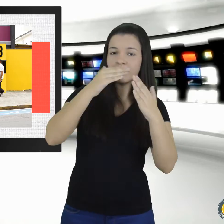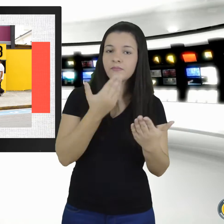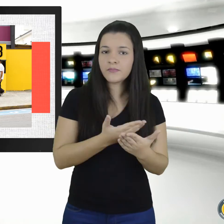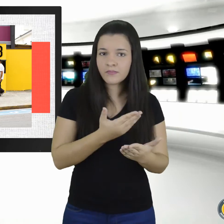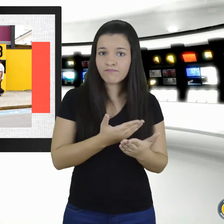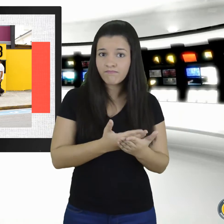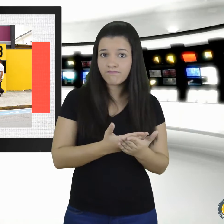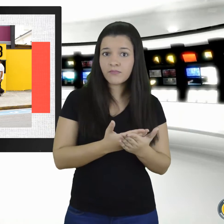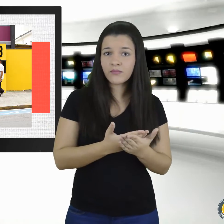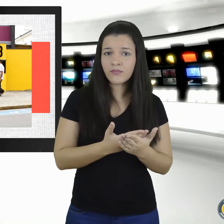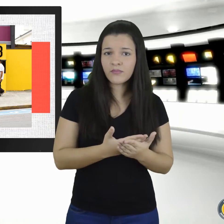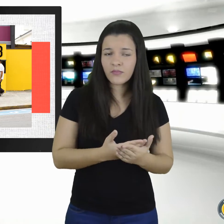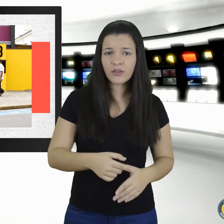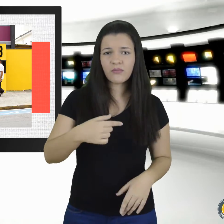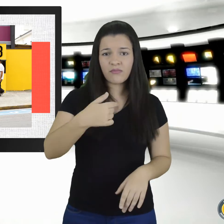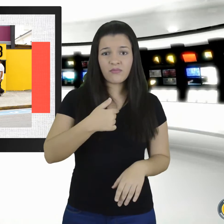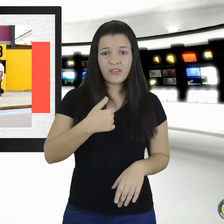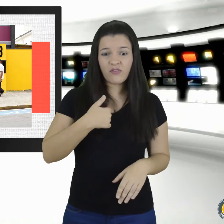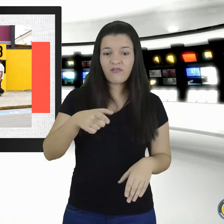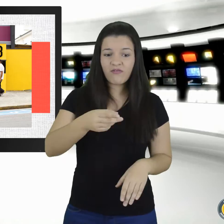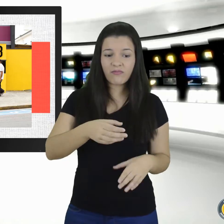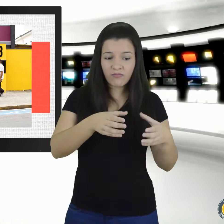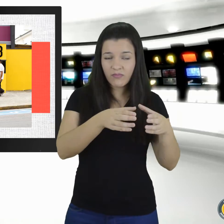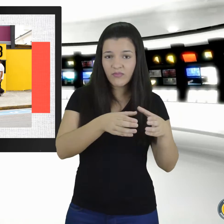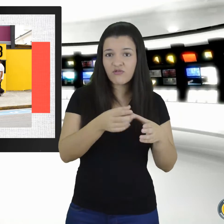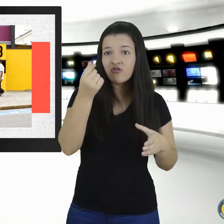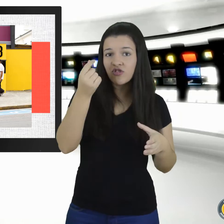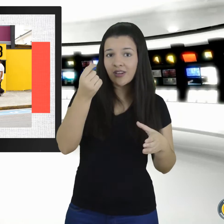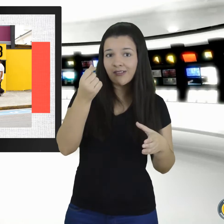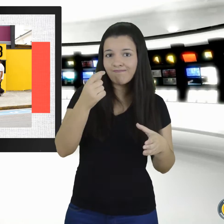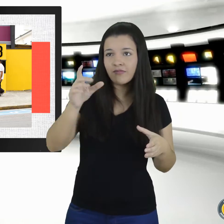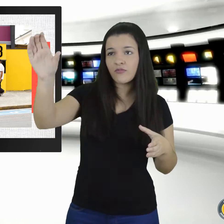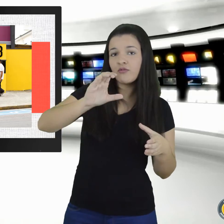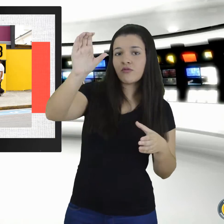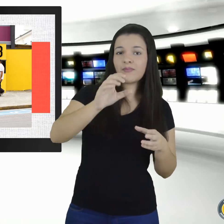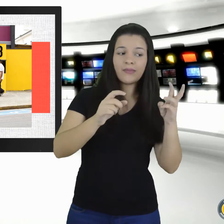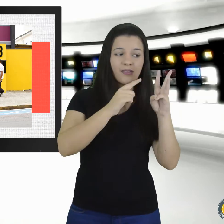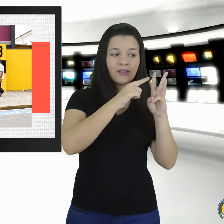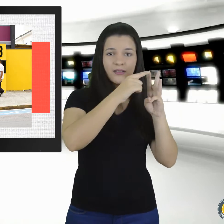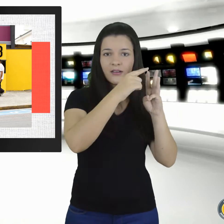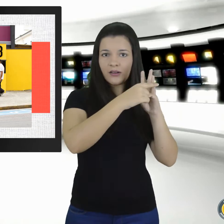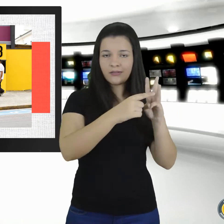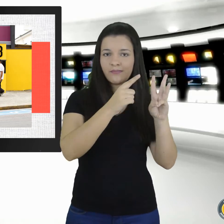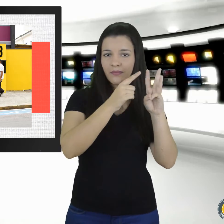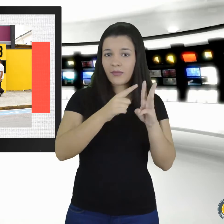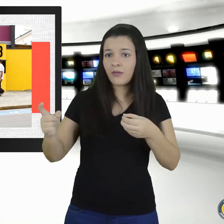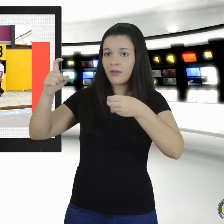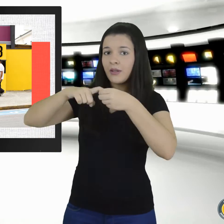social. Nossos recursos provêm de 3 principais fontes: parcerias com